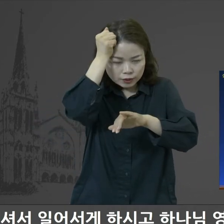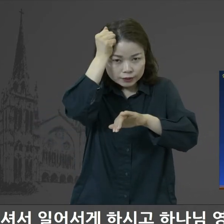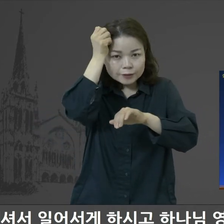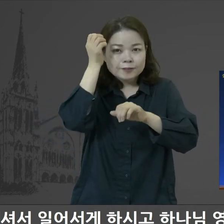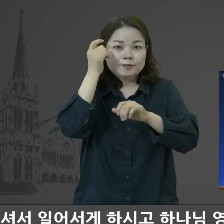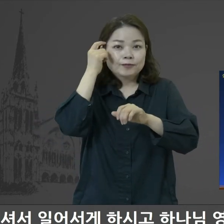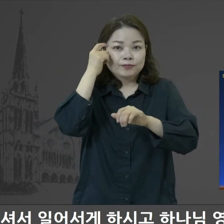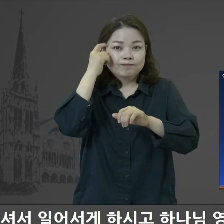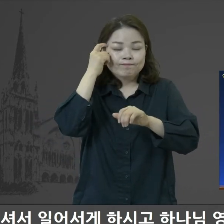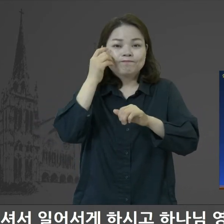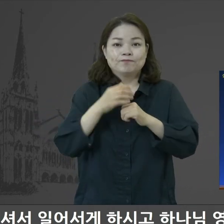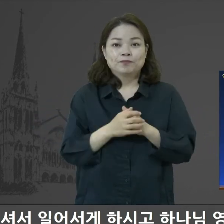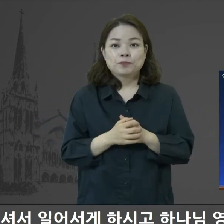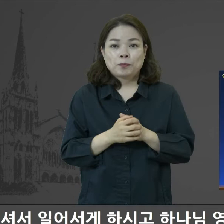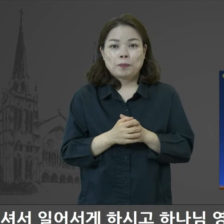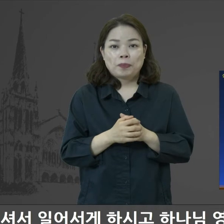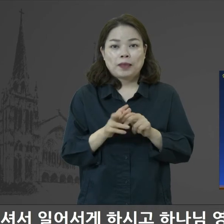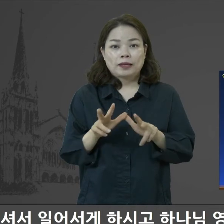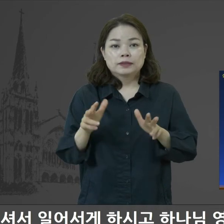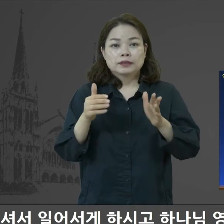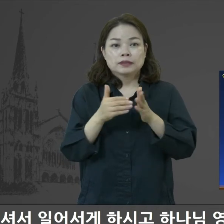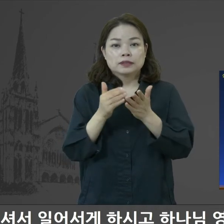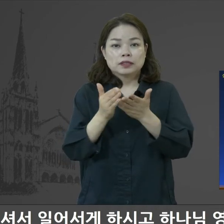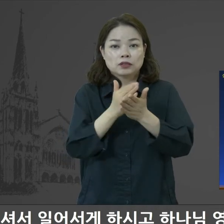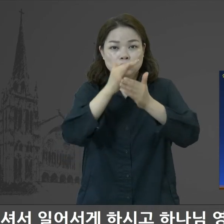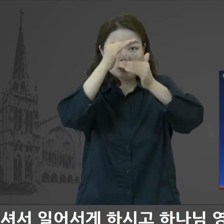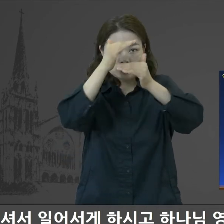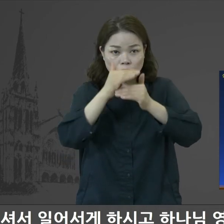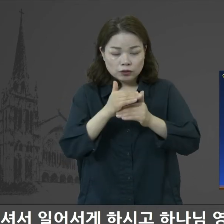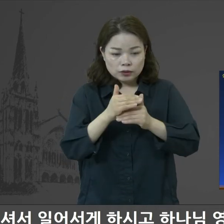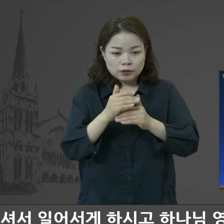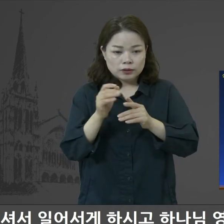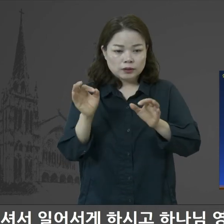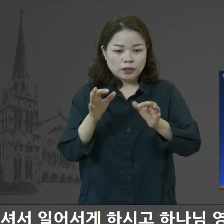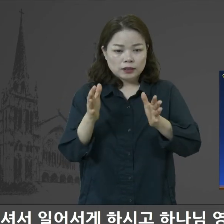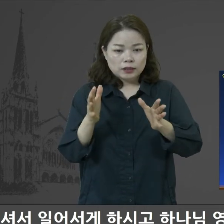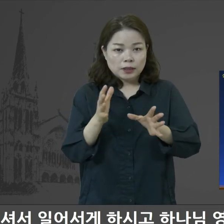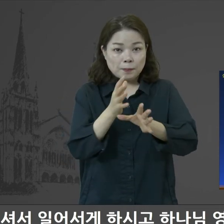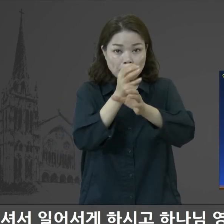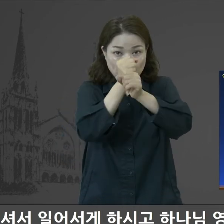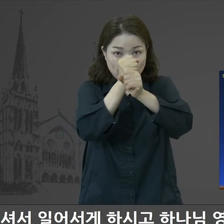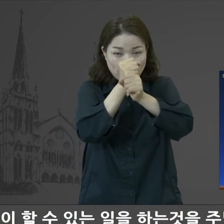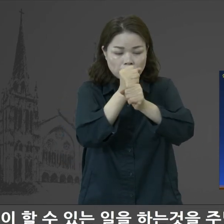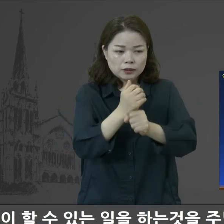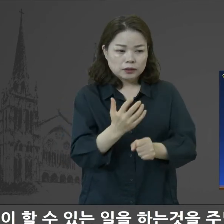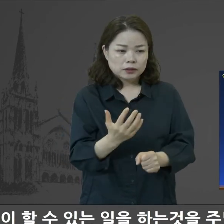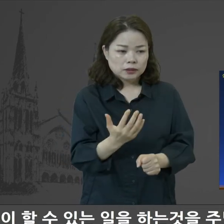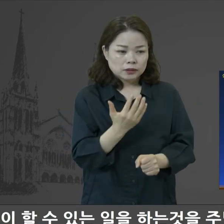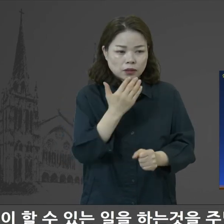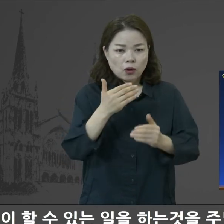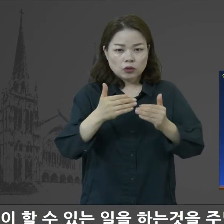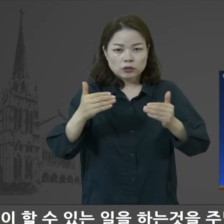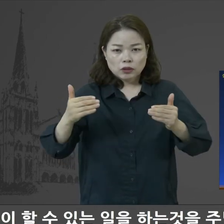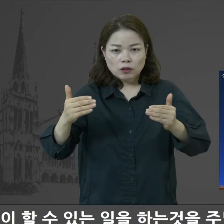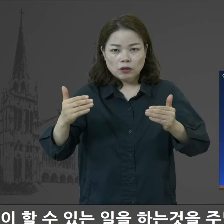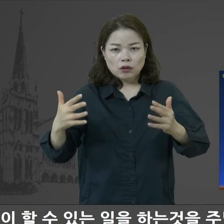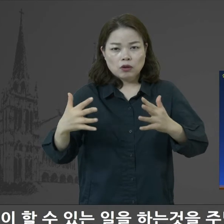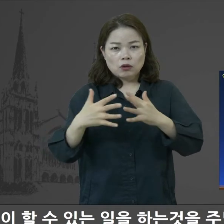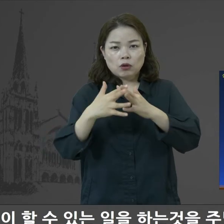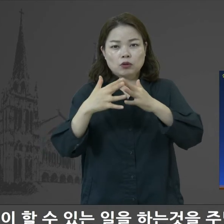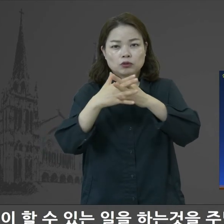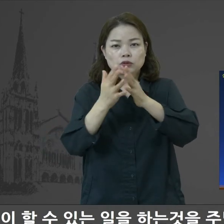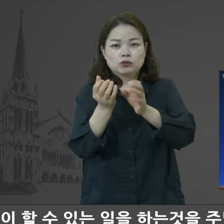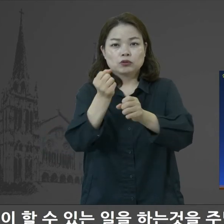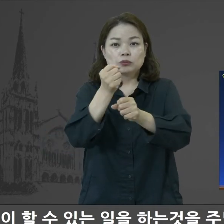기억하신다라고 생각합니다. 자, 지금까지 나눈 내용을 잠시 정리하면 우리는 성벽 재건에 담긴 두